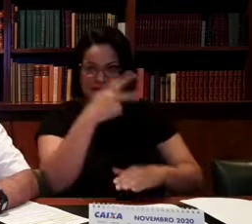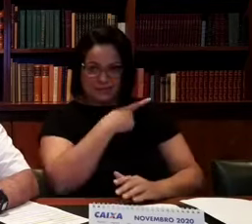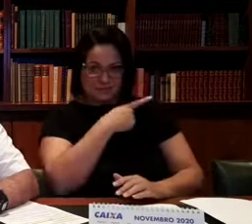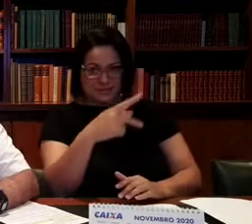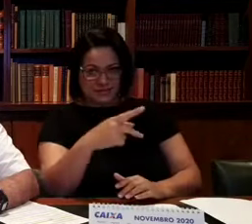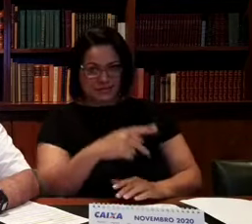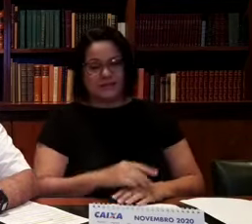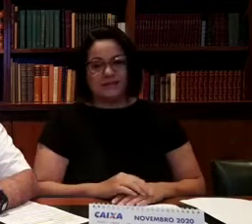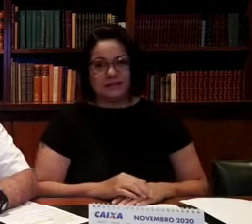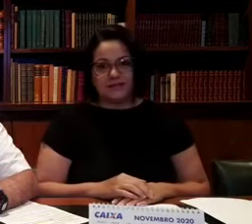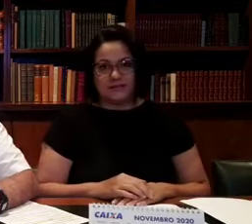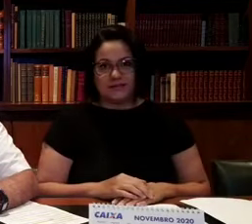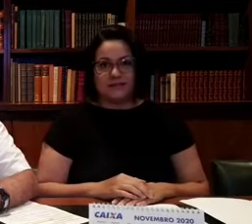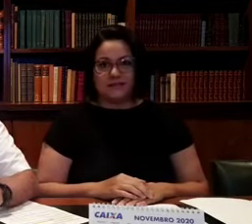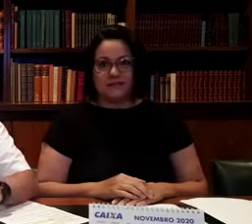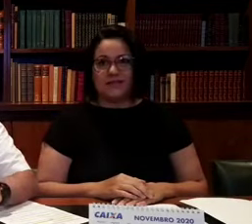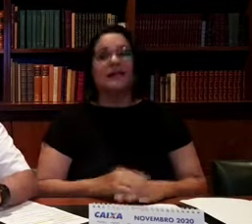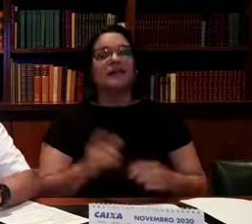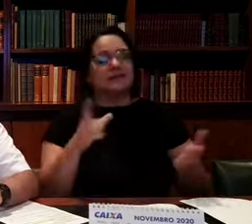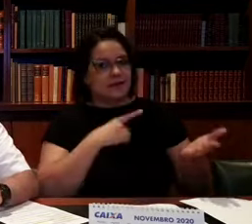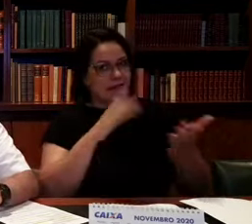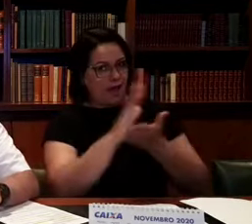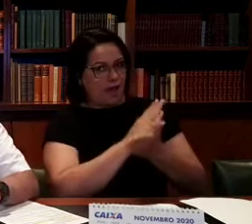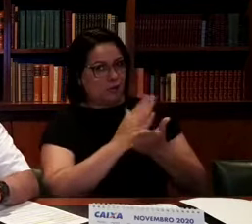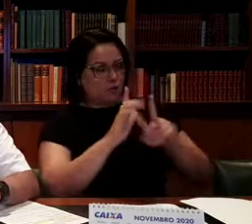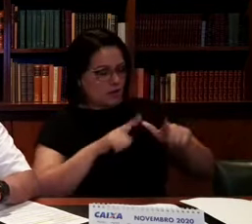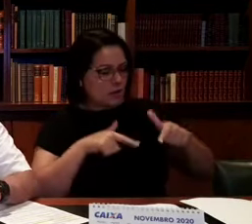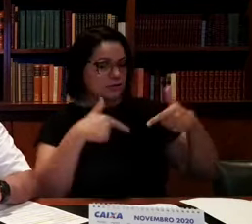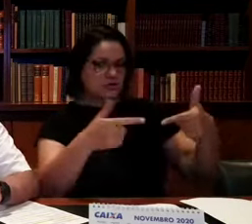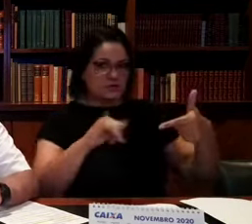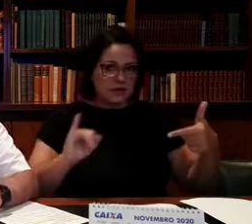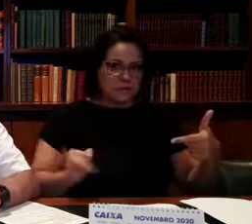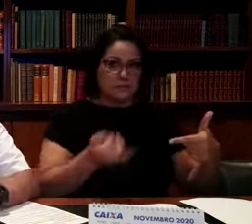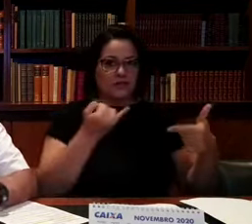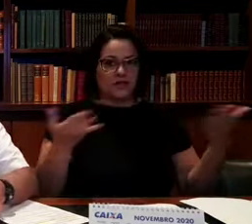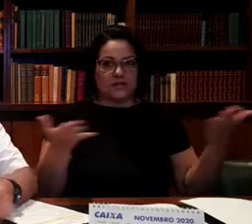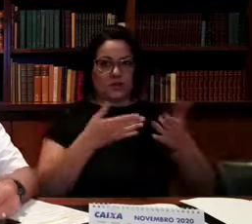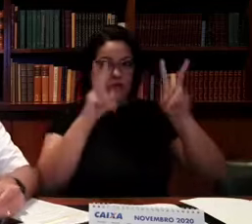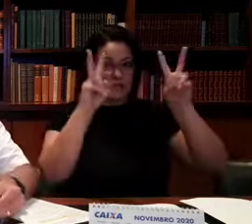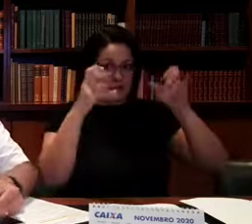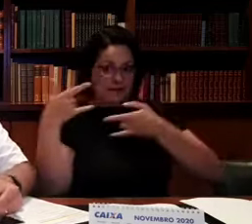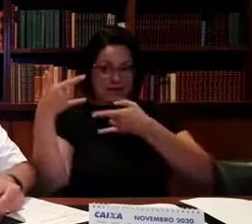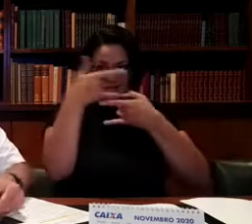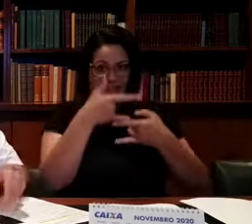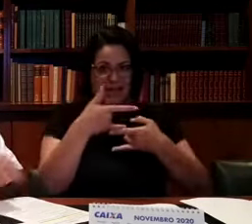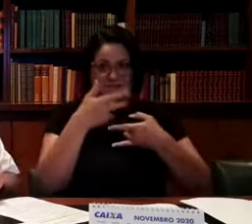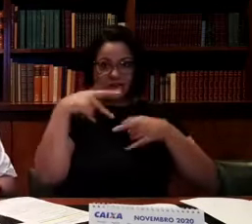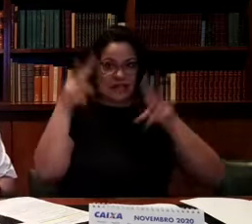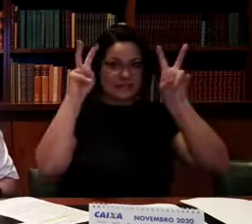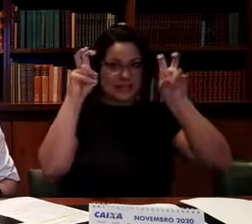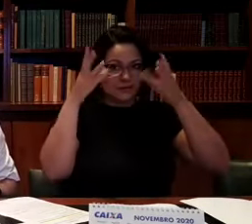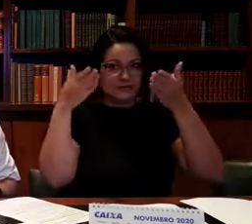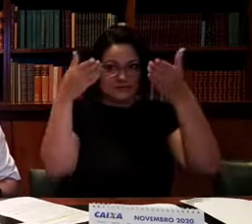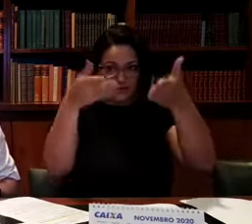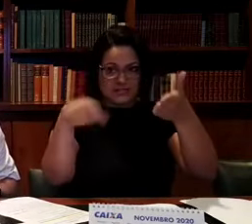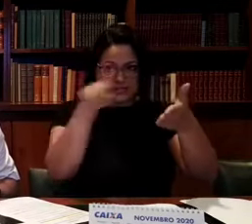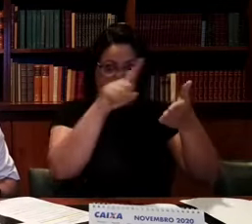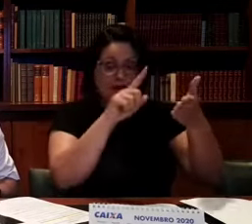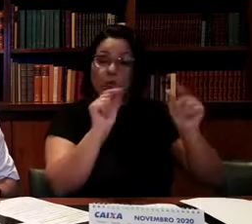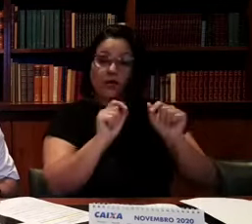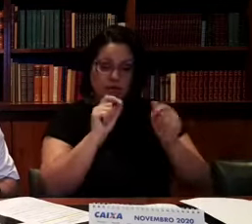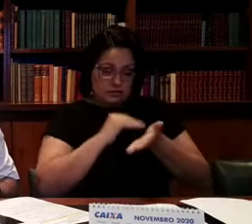é nós temos algumas ações que nós vamos aproveitar esse canal que para falar com nosso público e das